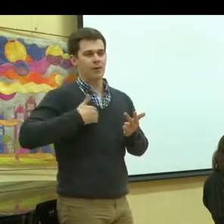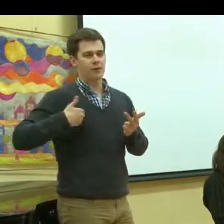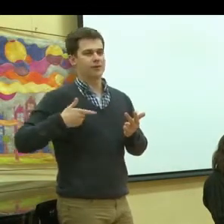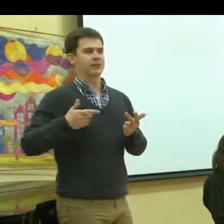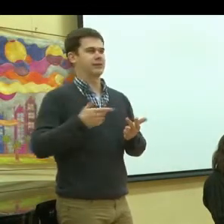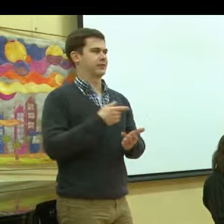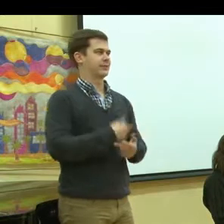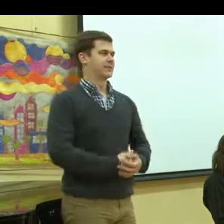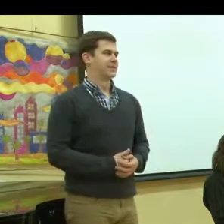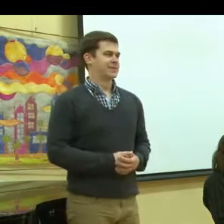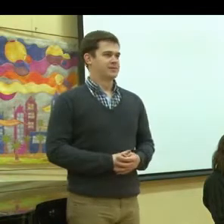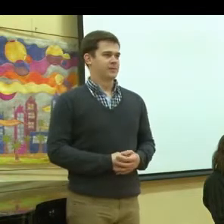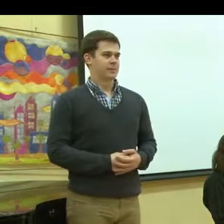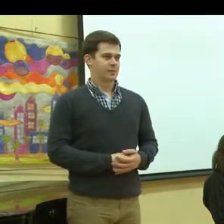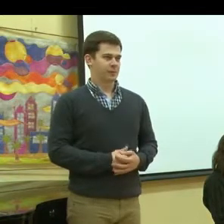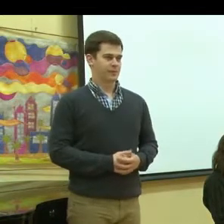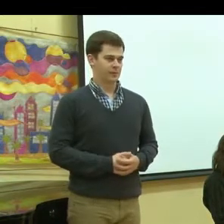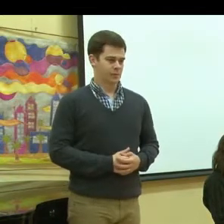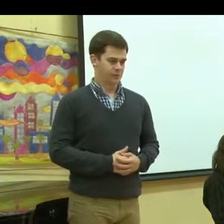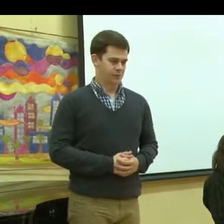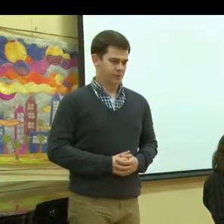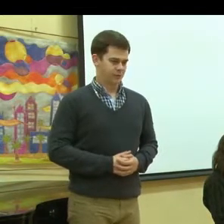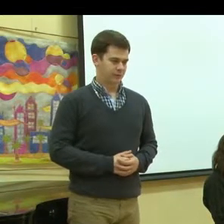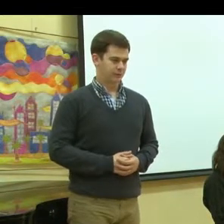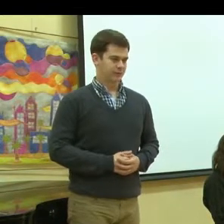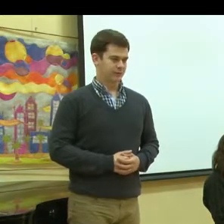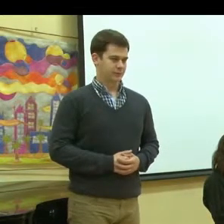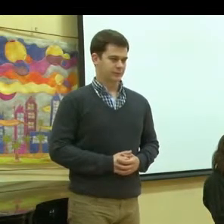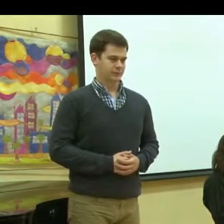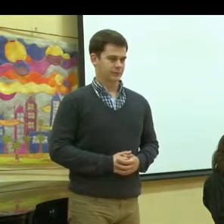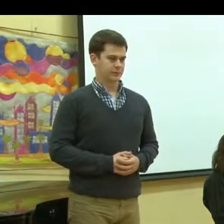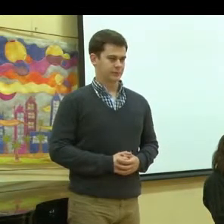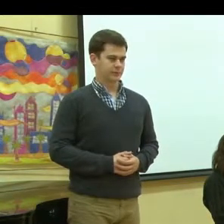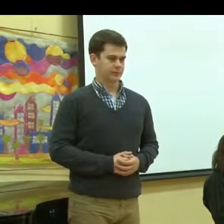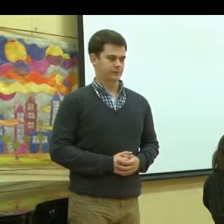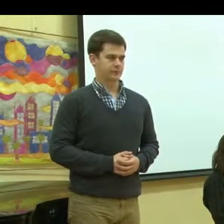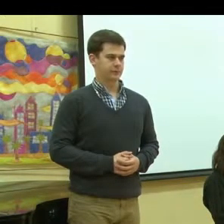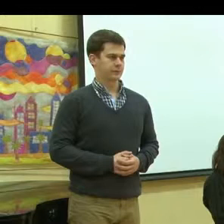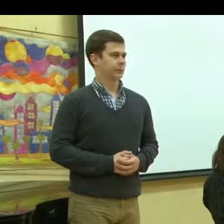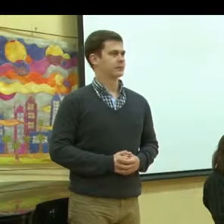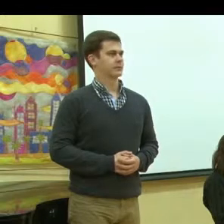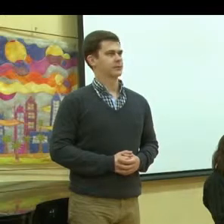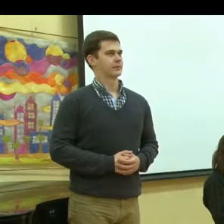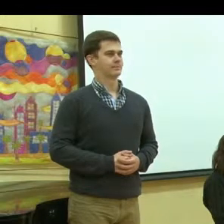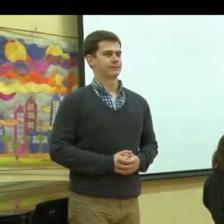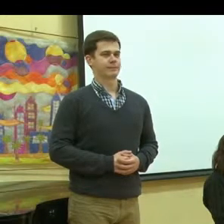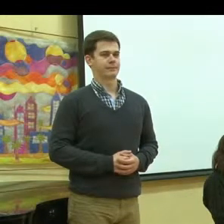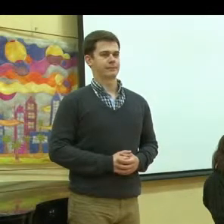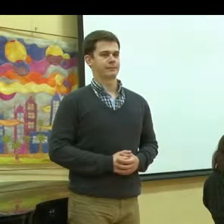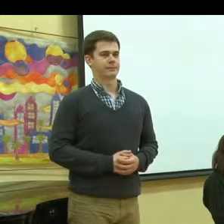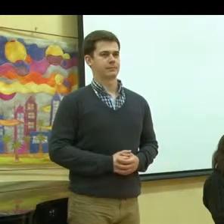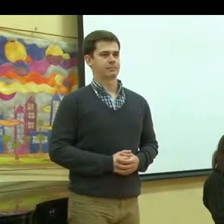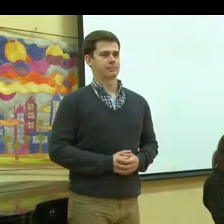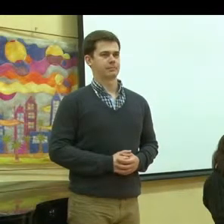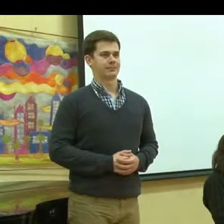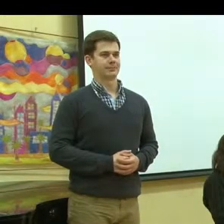ingleses, franceses y otros más que eran los que comerciaban generalmente con Argentina. Todo eso dio una mezcla de